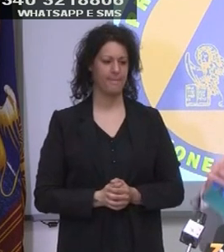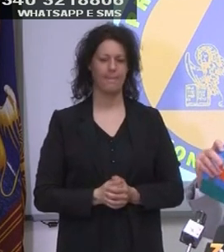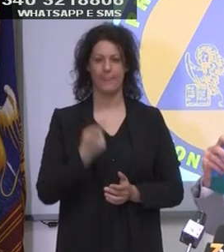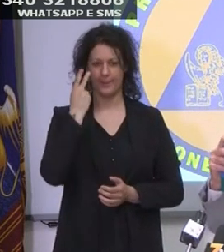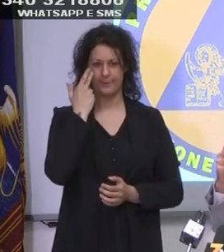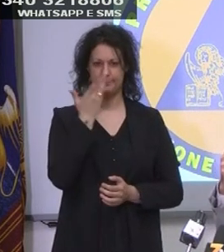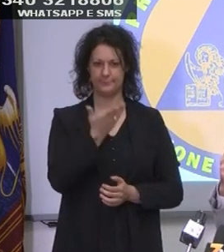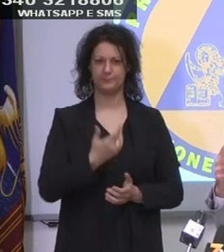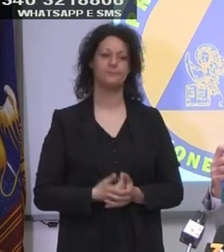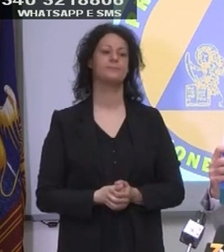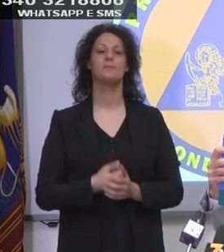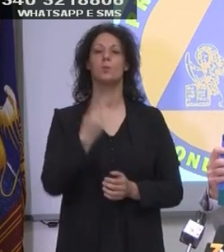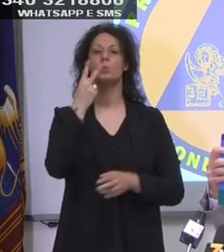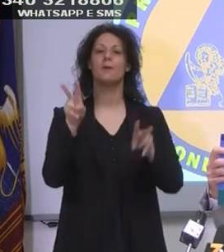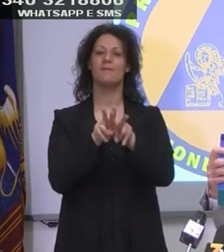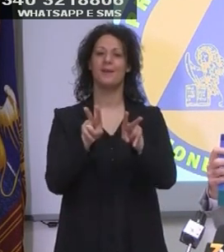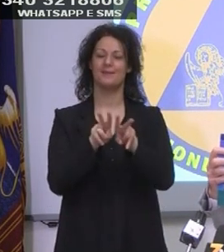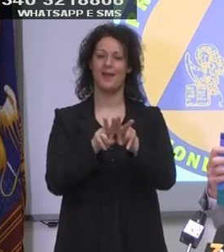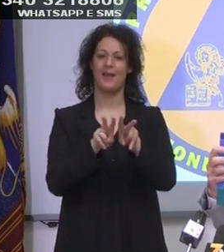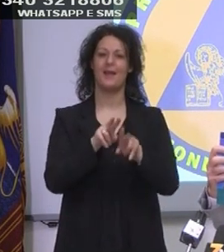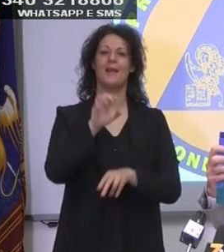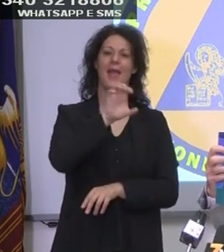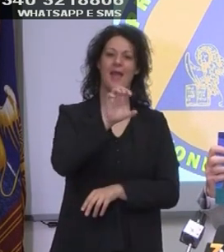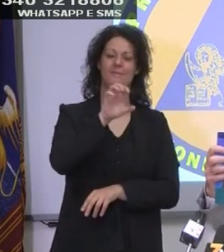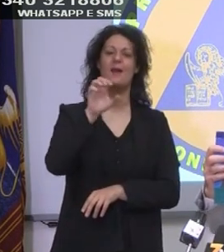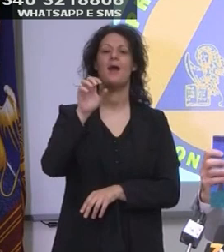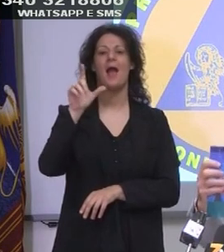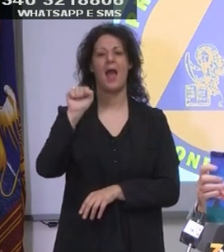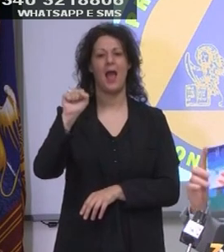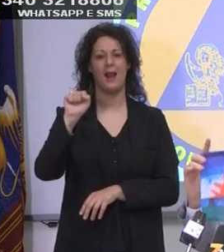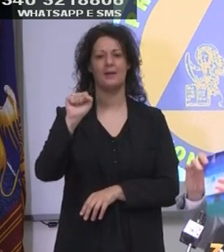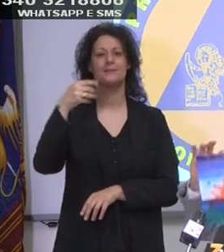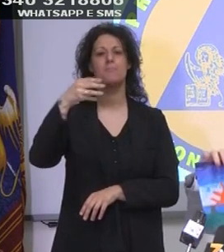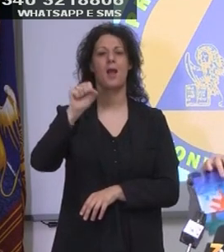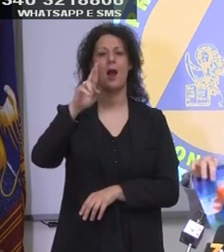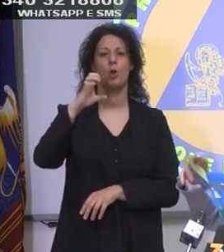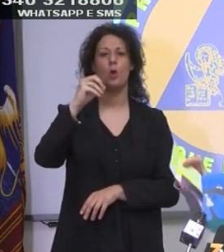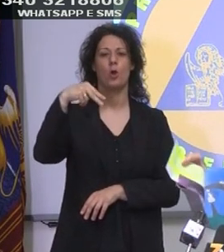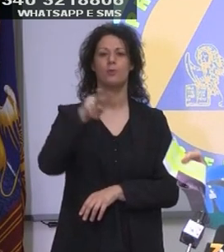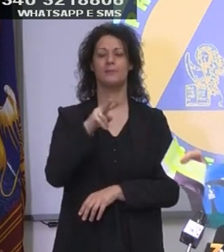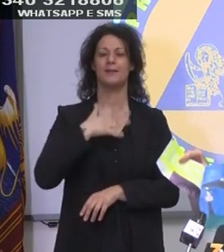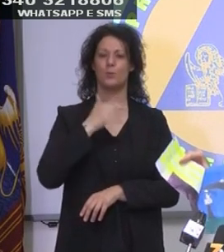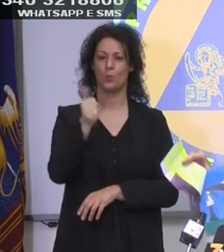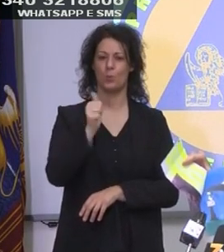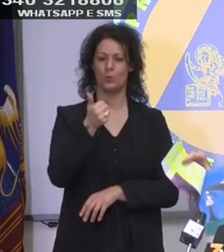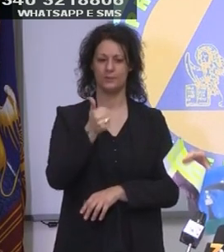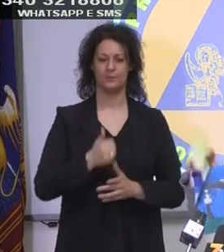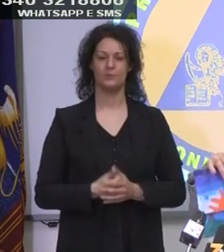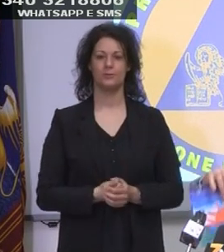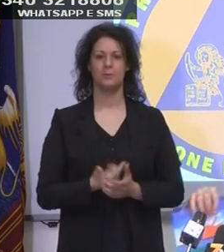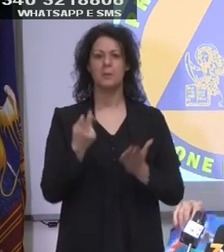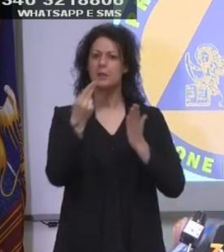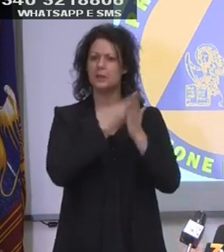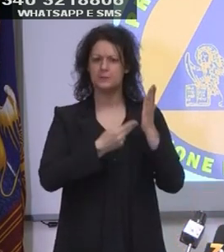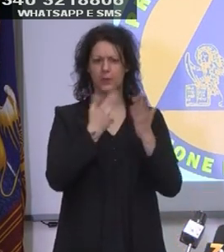questa sono due fratellini, Eva Marcon e Alex Marcon, di 11 anni, eccoli qua, hanno fatto due disegni, fra l'altro sono molto